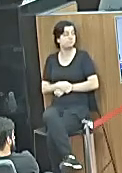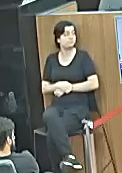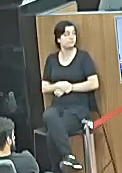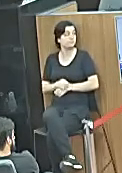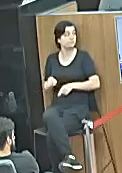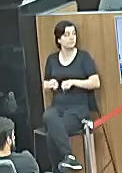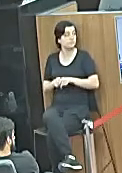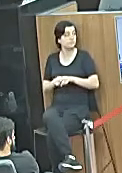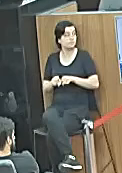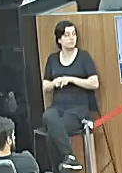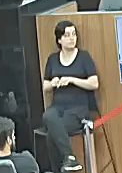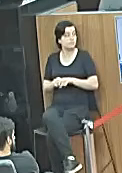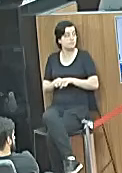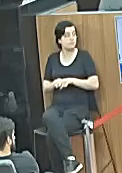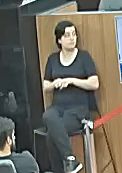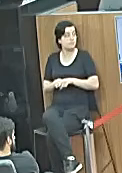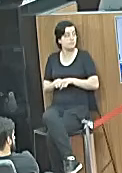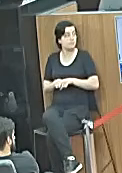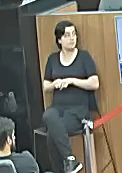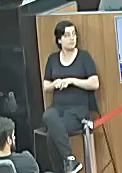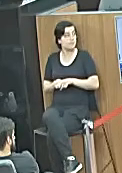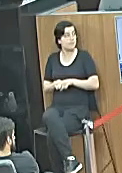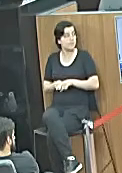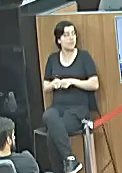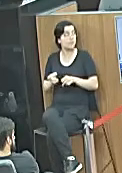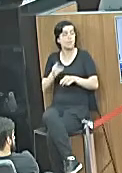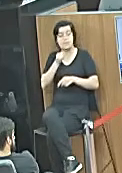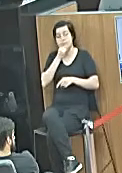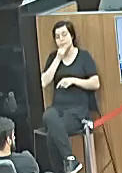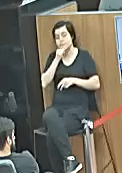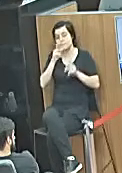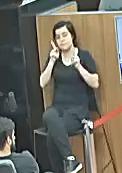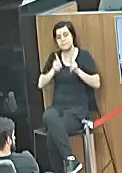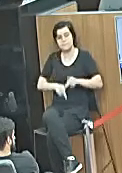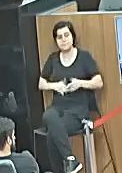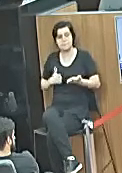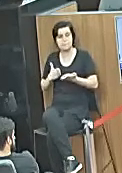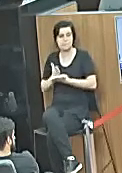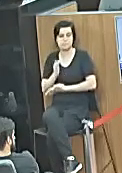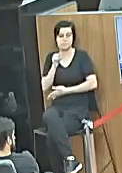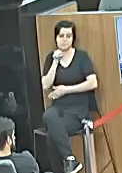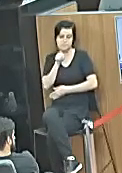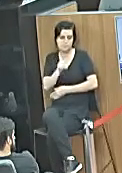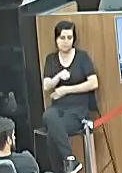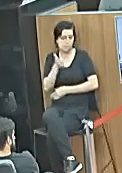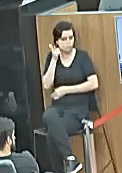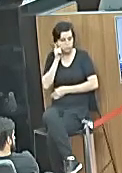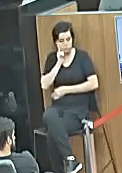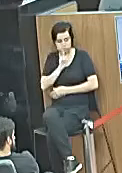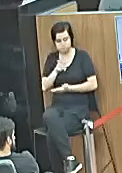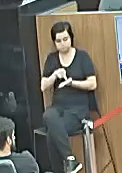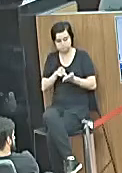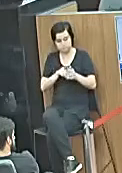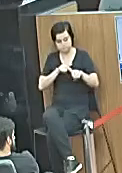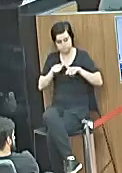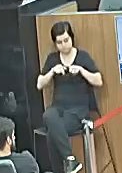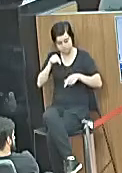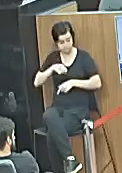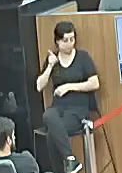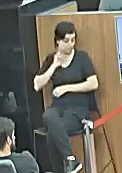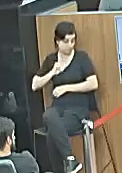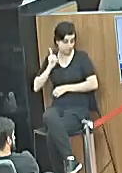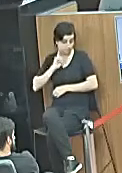dos aprovados no concurso da empresa de assistência técnica e extensão rural do estado de minas gerais